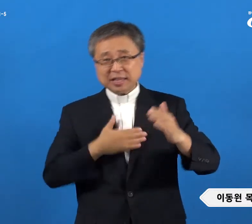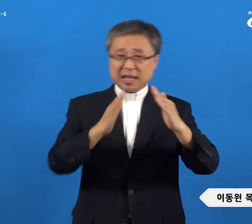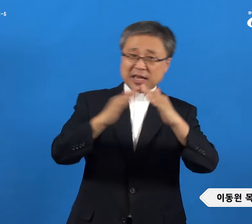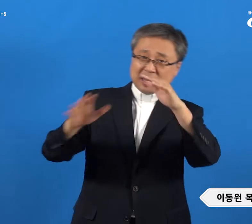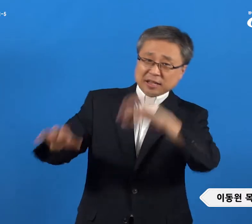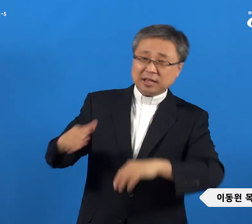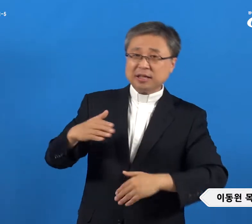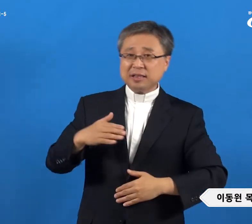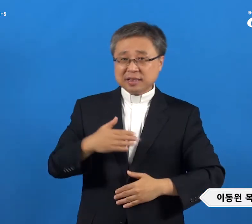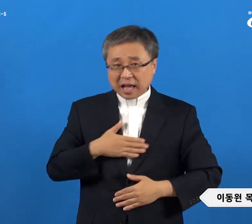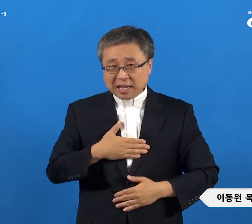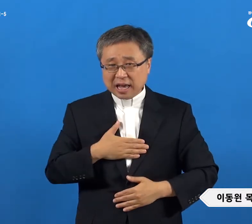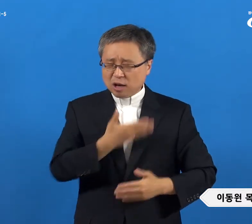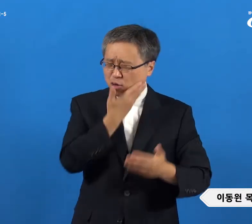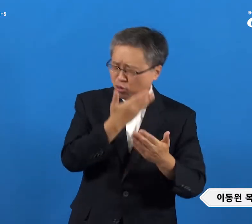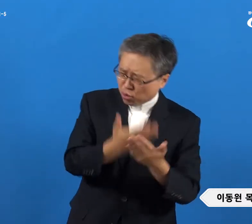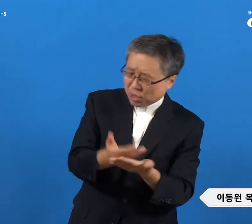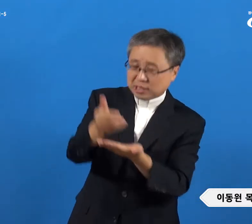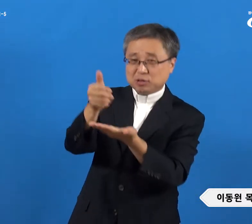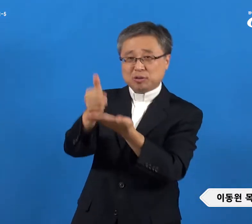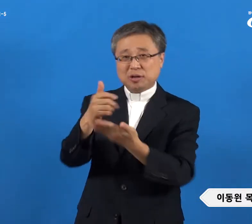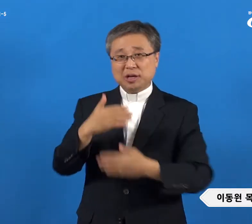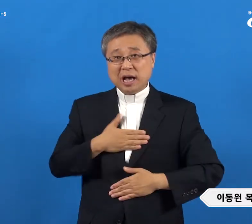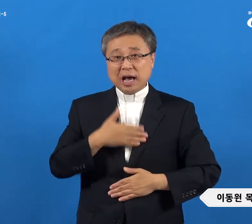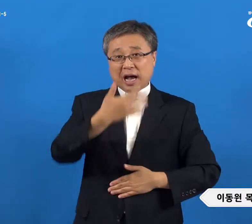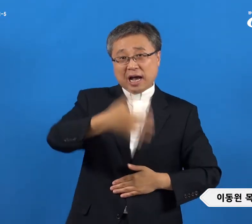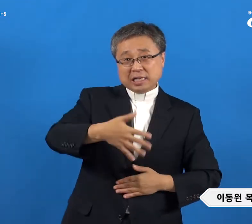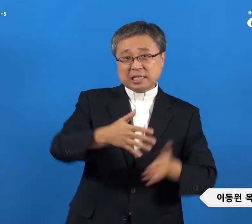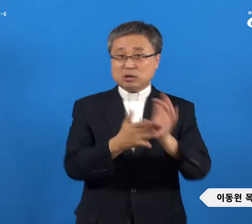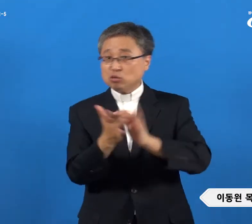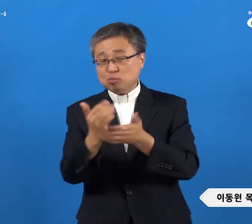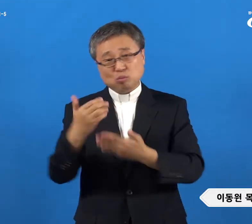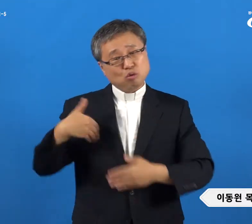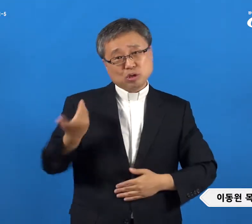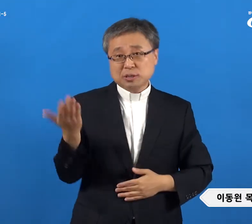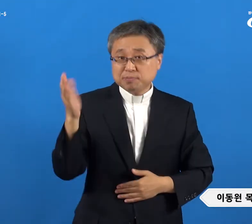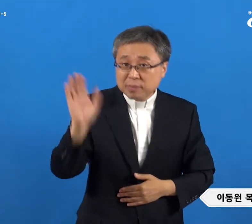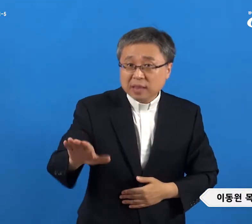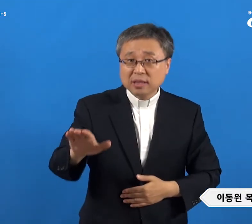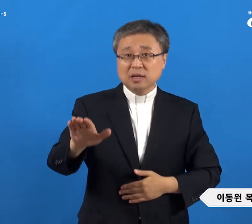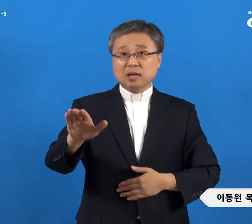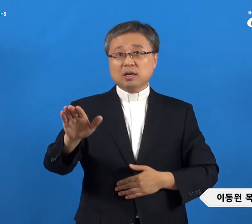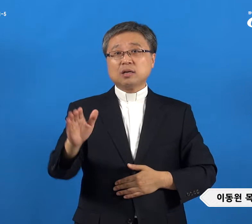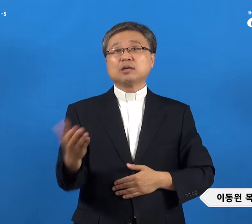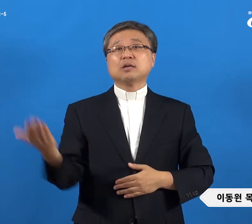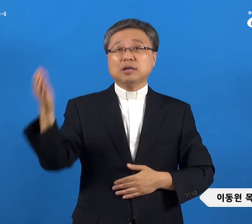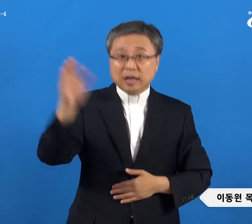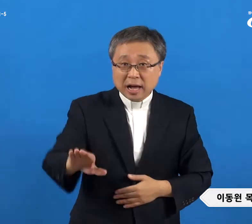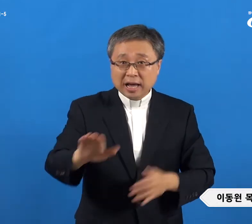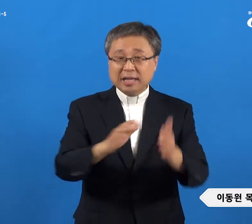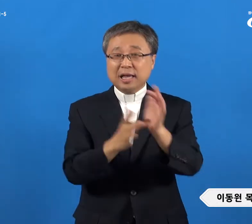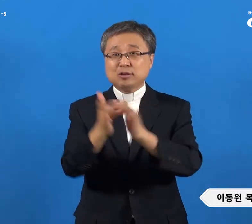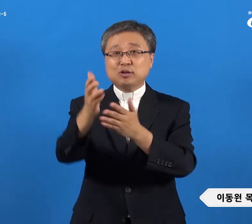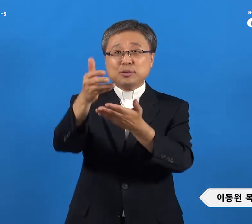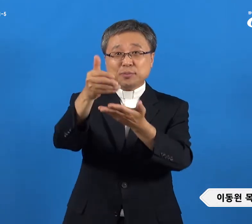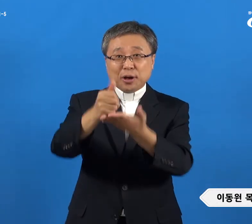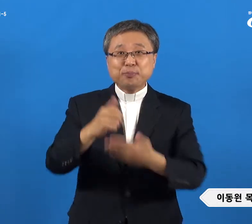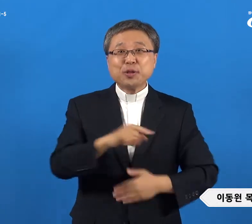나의 VIP, 아직 예수님 모르지만, 아직 하나님 모르지만, 그러나 예수님은 그분의